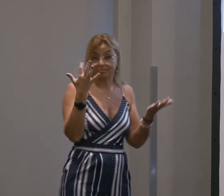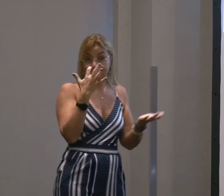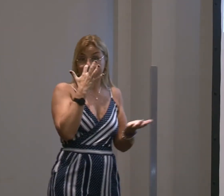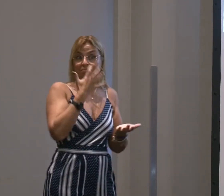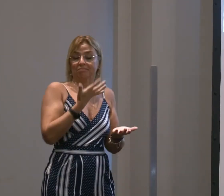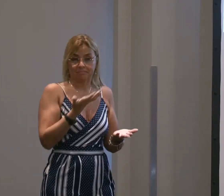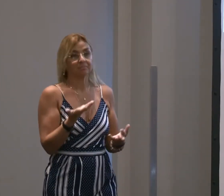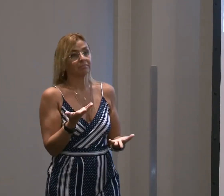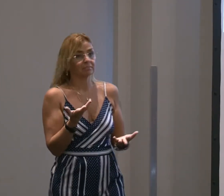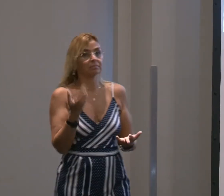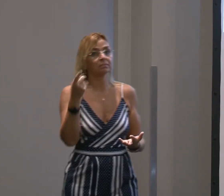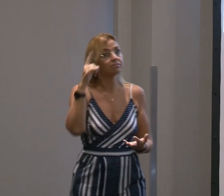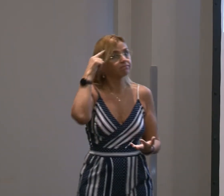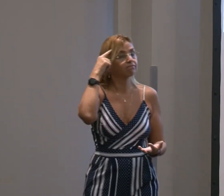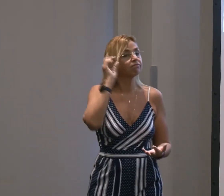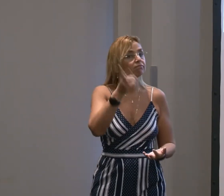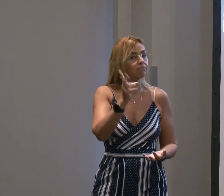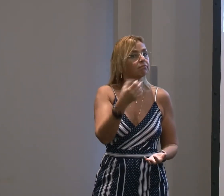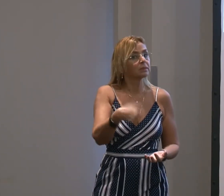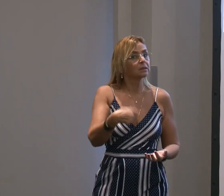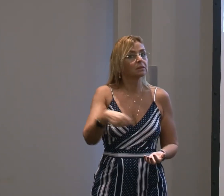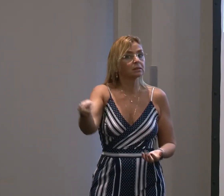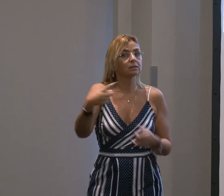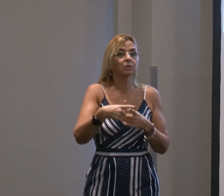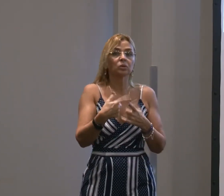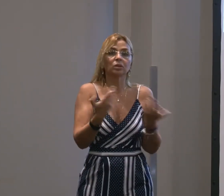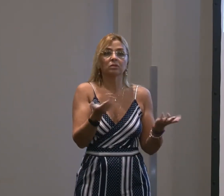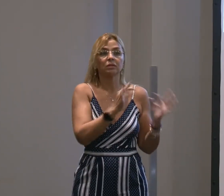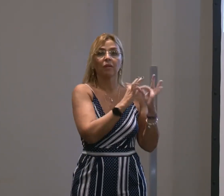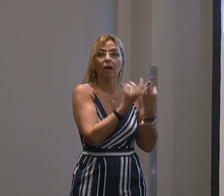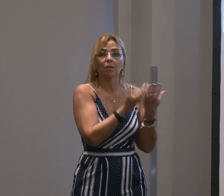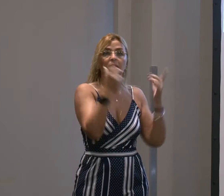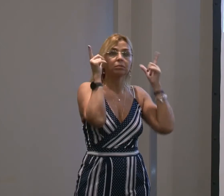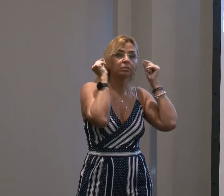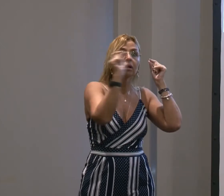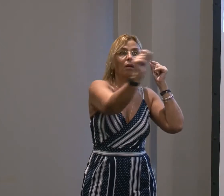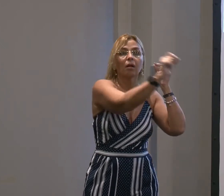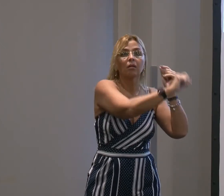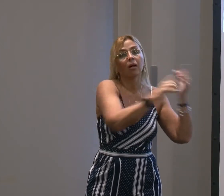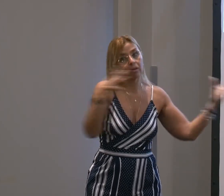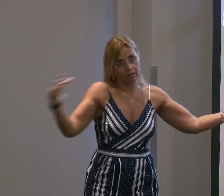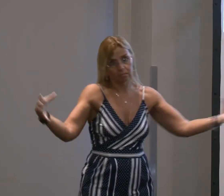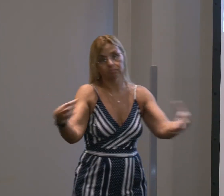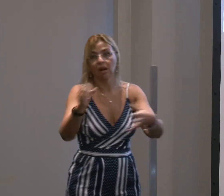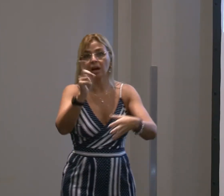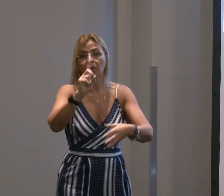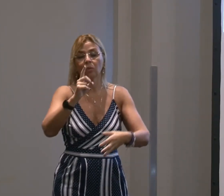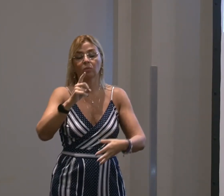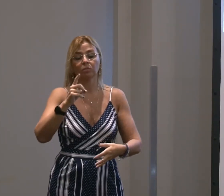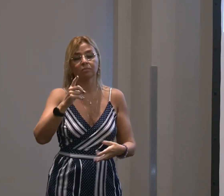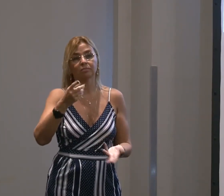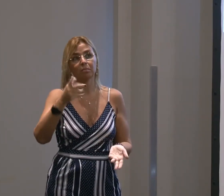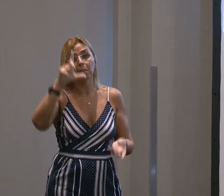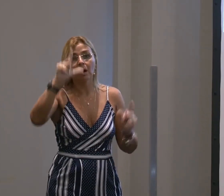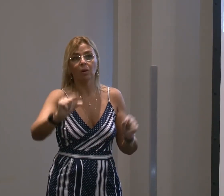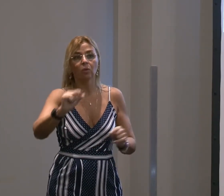também precisa dar atenção para essas pessoas que estão ficando ensurdecidas. Pensar também que esses entes